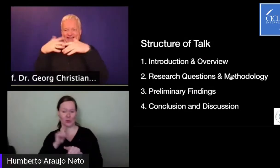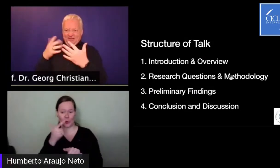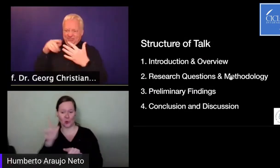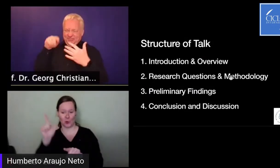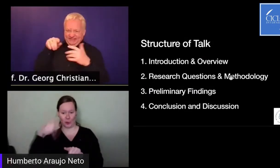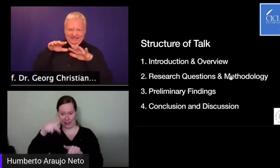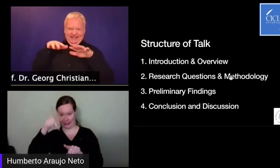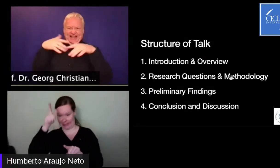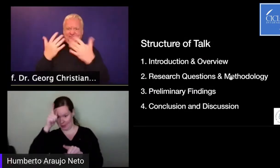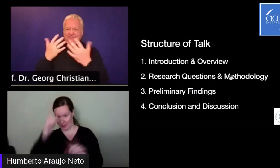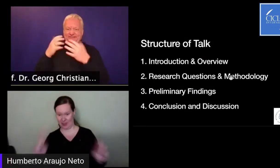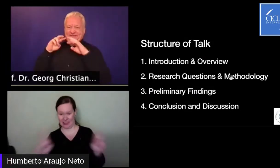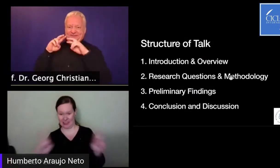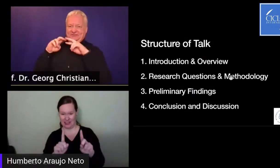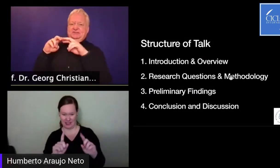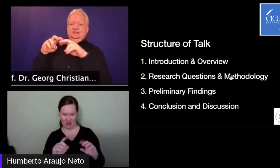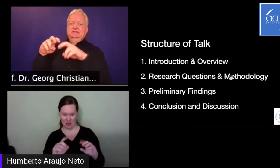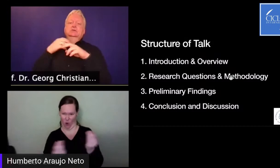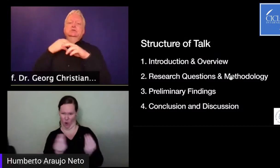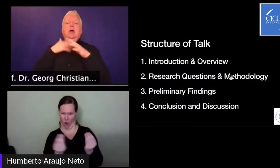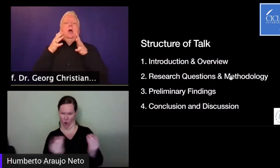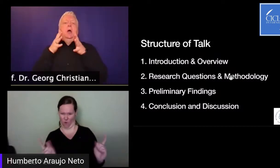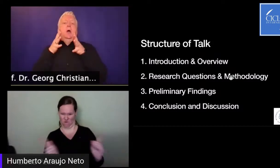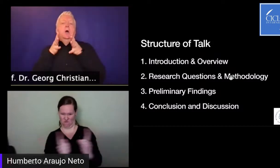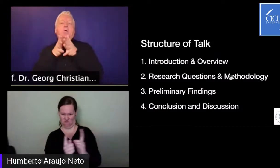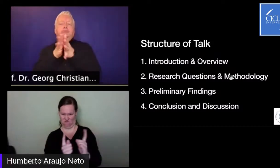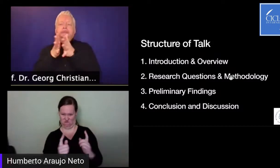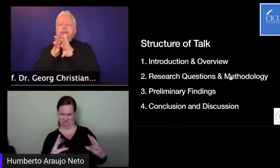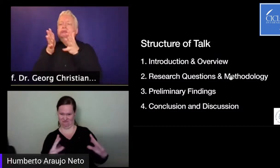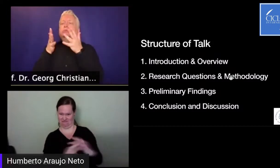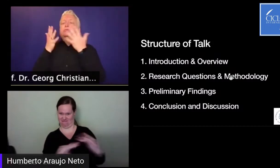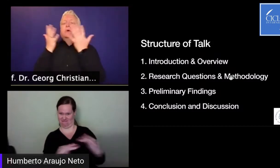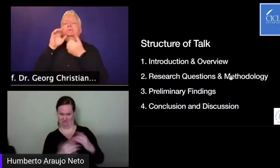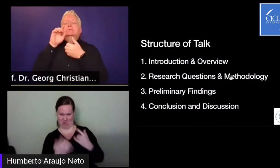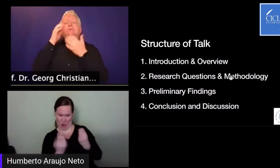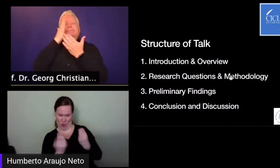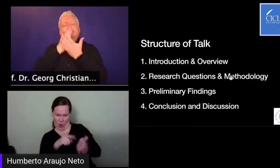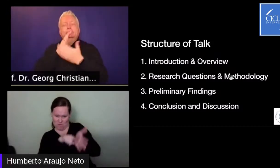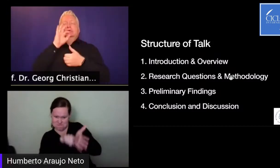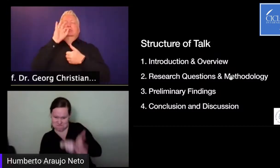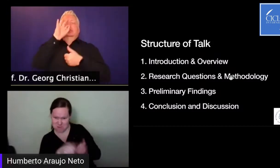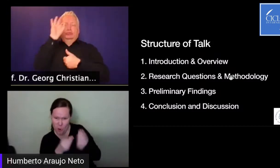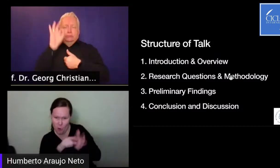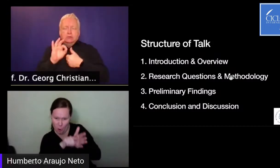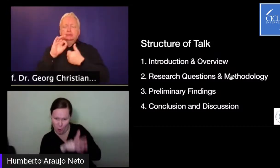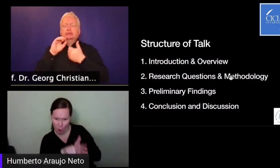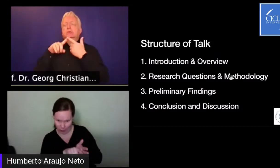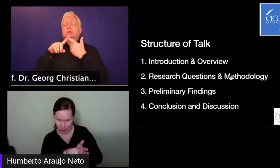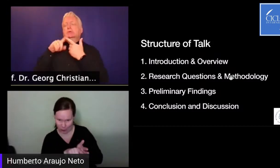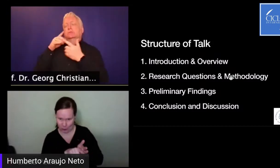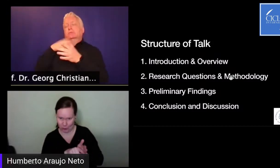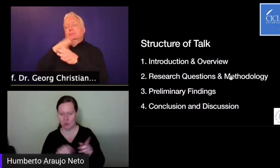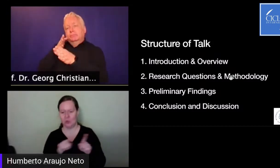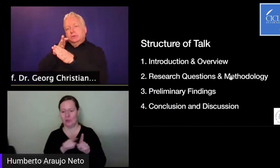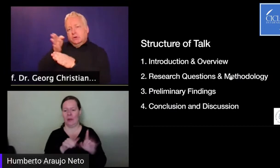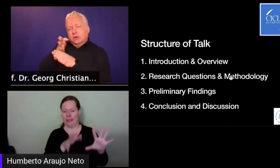internacionais e línguas, duas línguas de sinais, a Libras e a língua de sinais